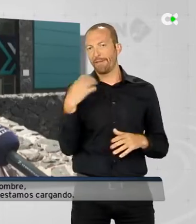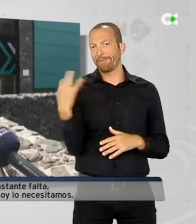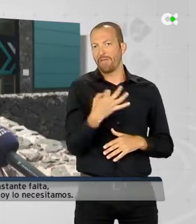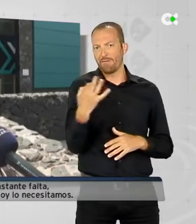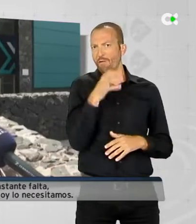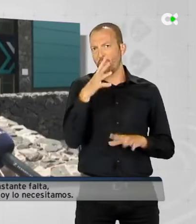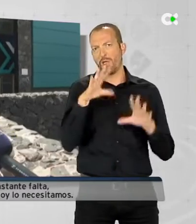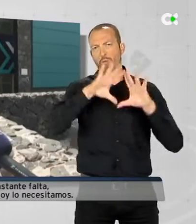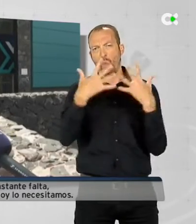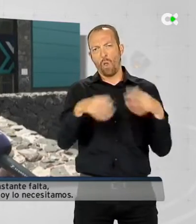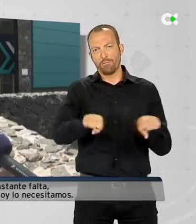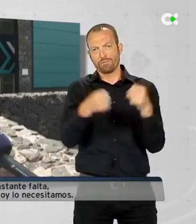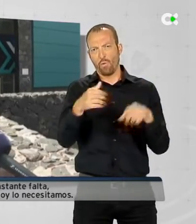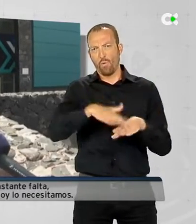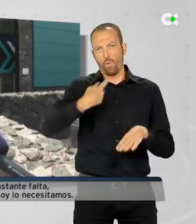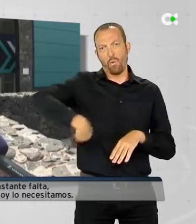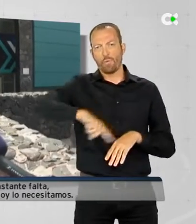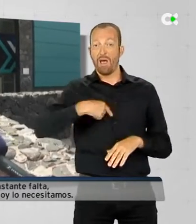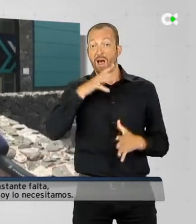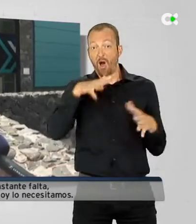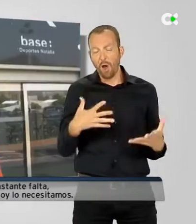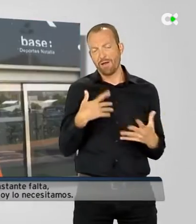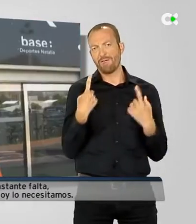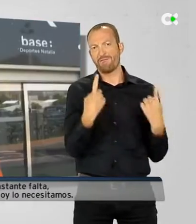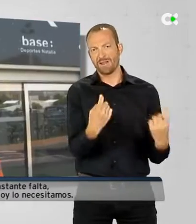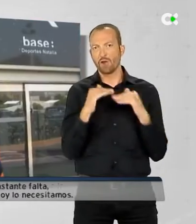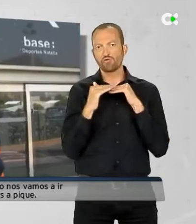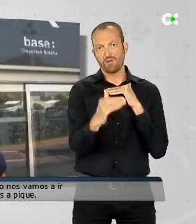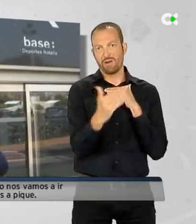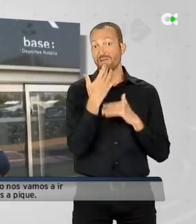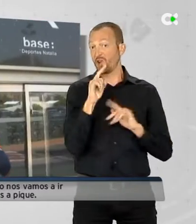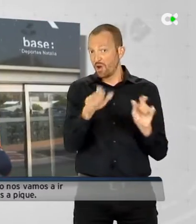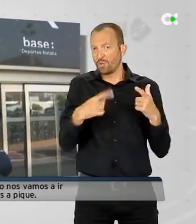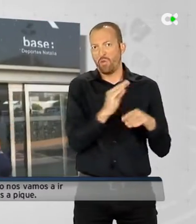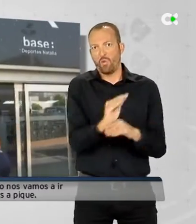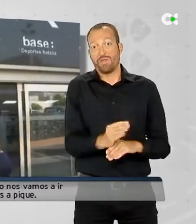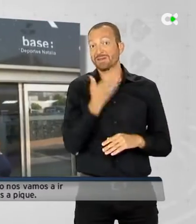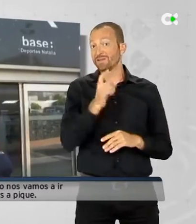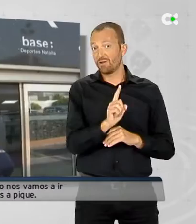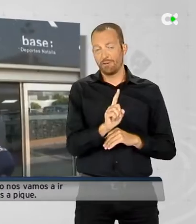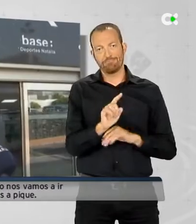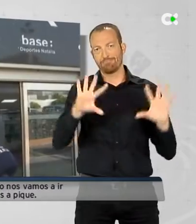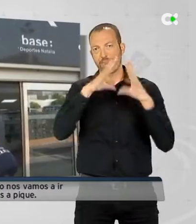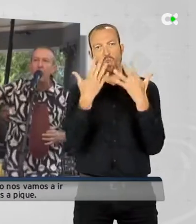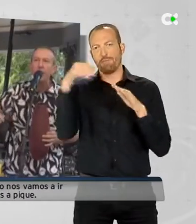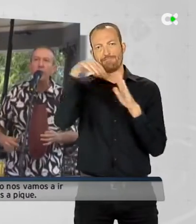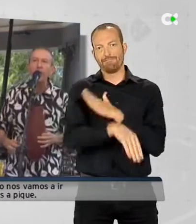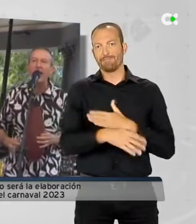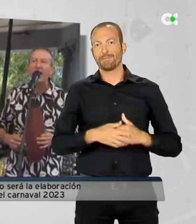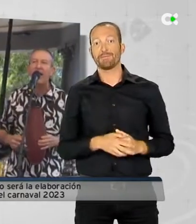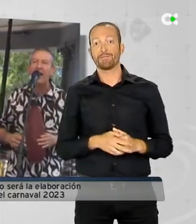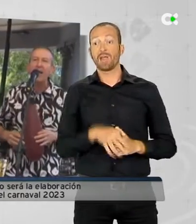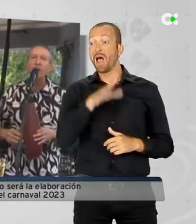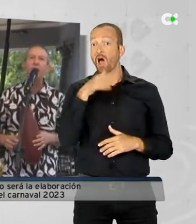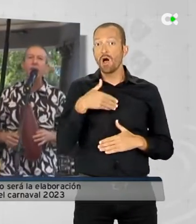Hace bastante falta. Tal día como hoy lo necesitamos. Porque si no, vamos a ir todos a pique. El siguiente